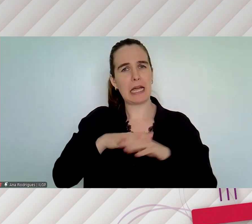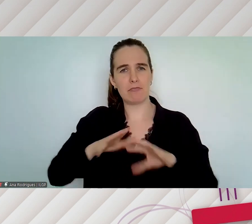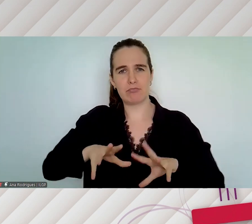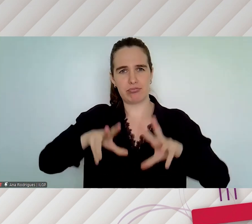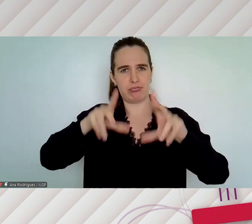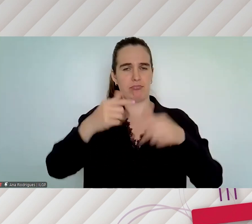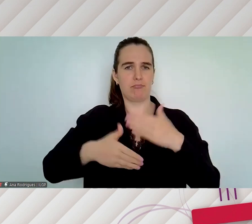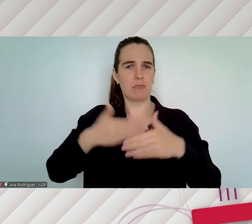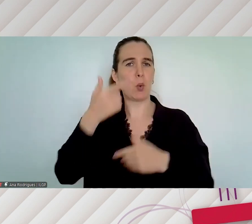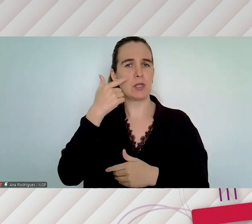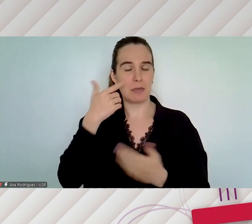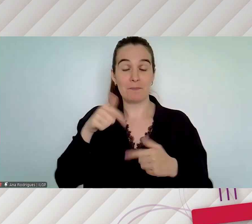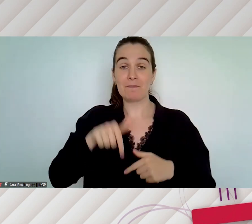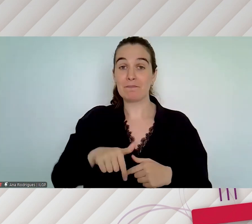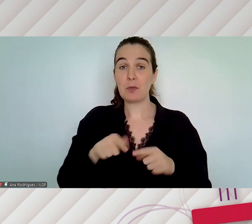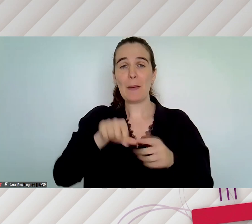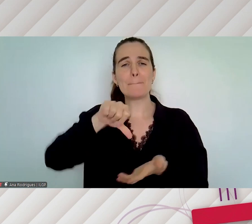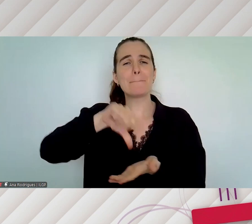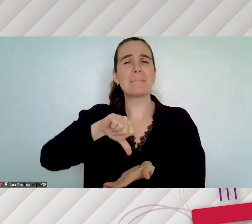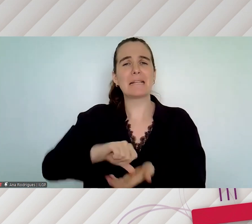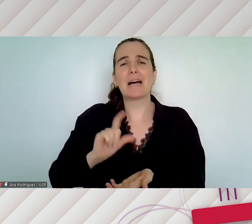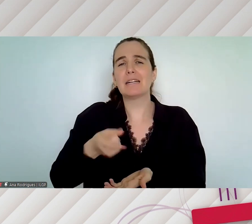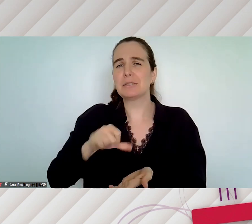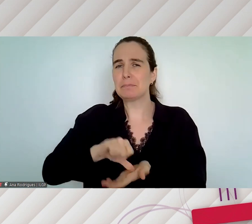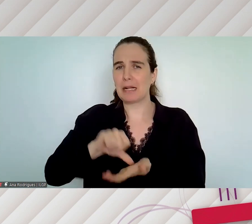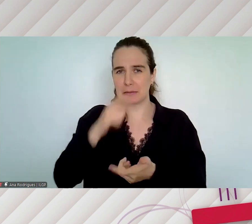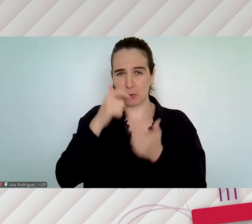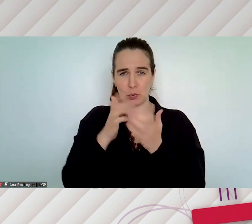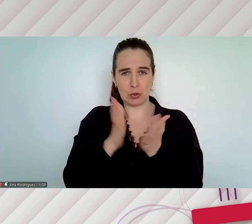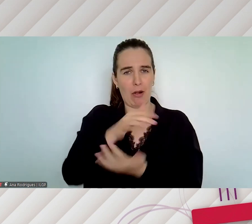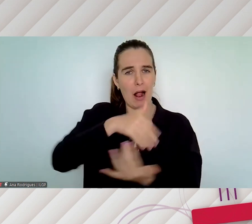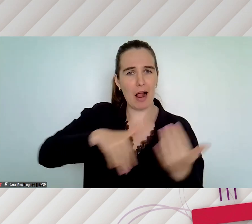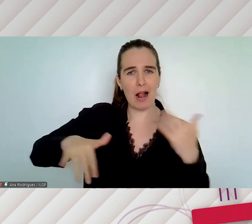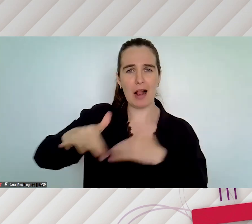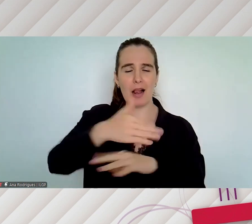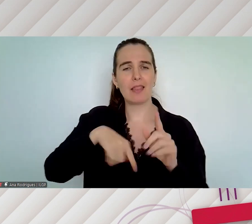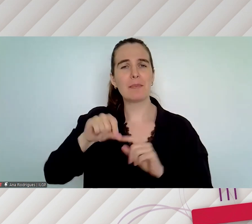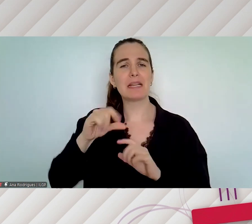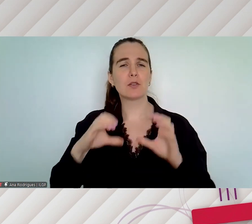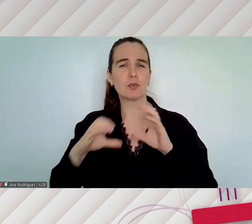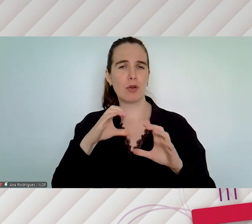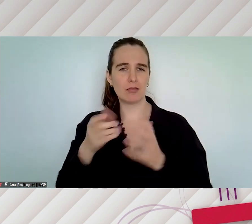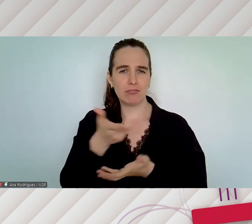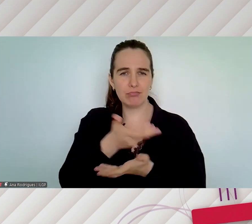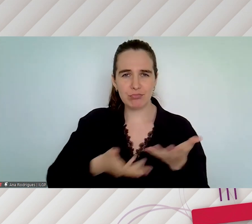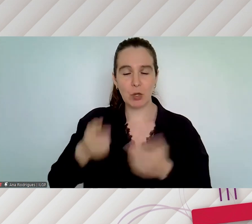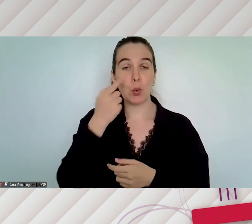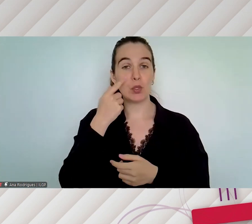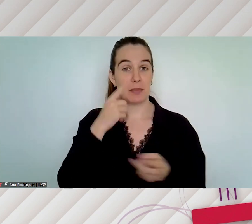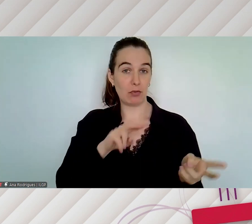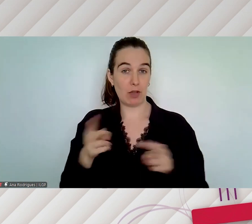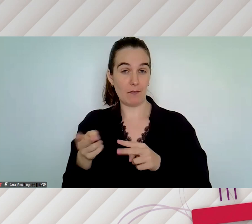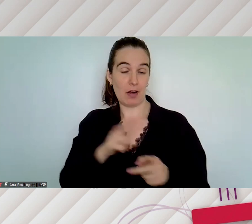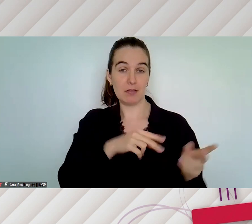praça. Uma praça que não se esgota na velocidade de circulação da informação, mas que apela à transferência de conhecimentos, de aprendizagens